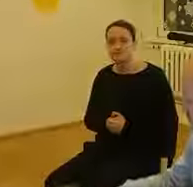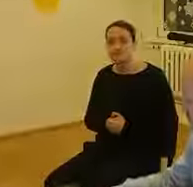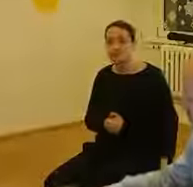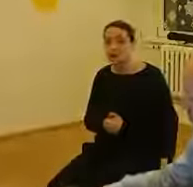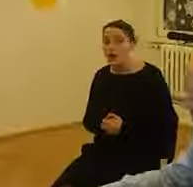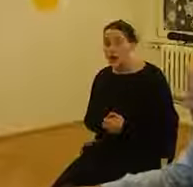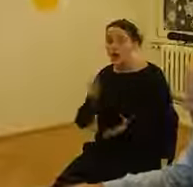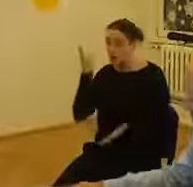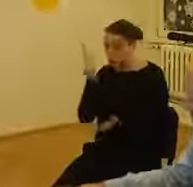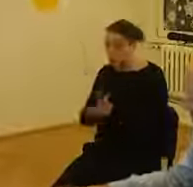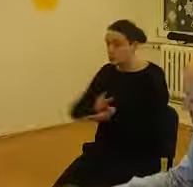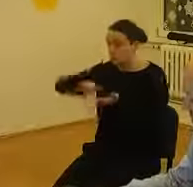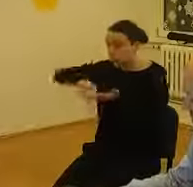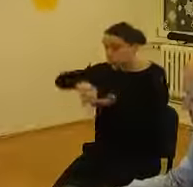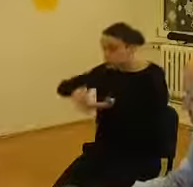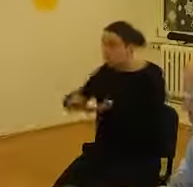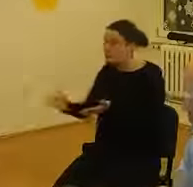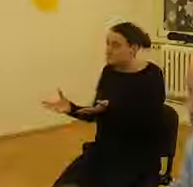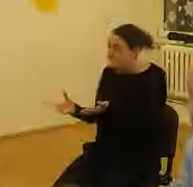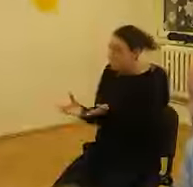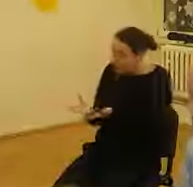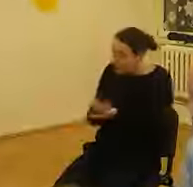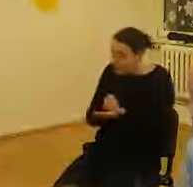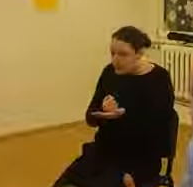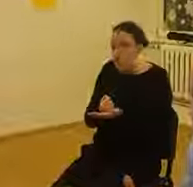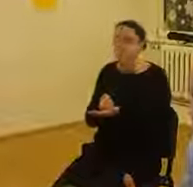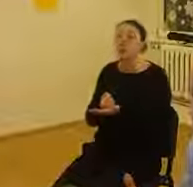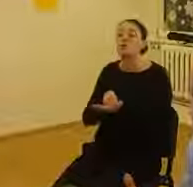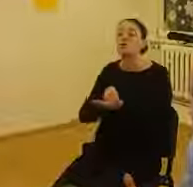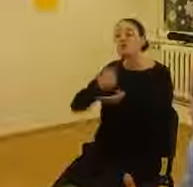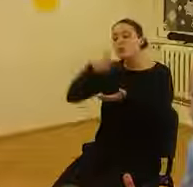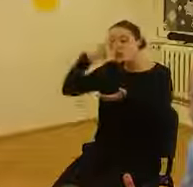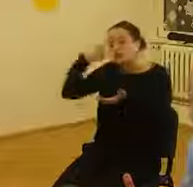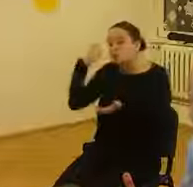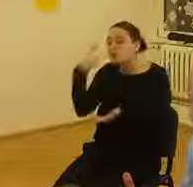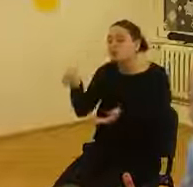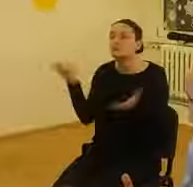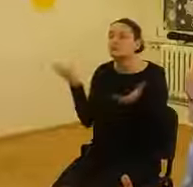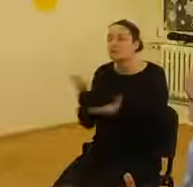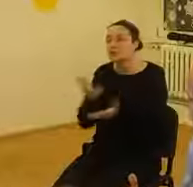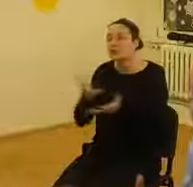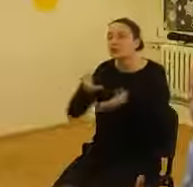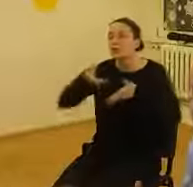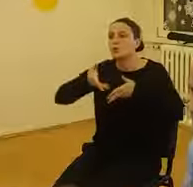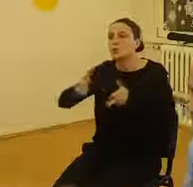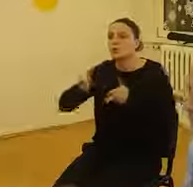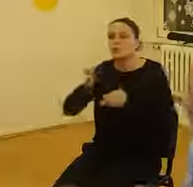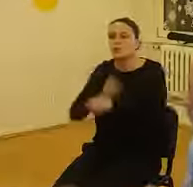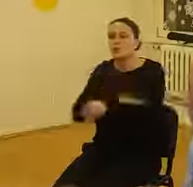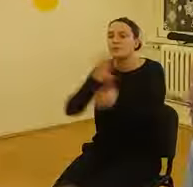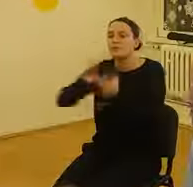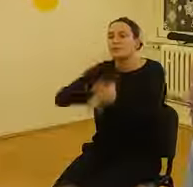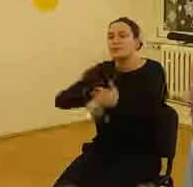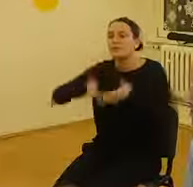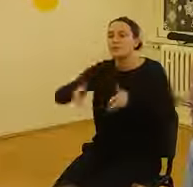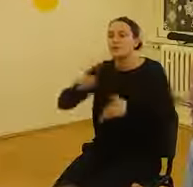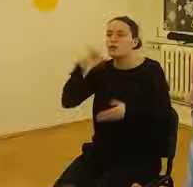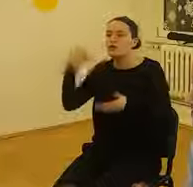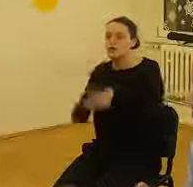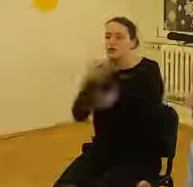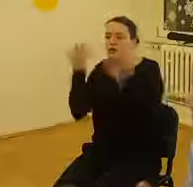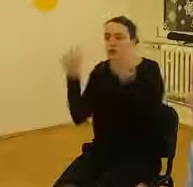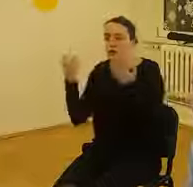Po zebraniu tych podpisów, po wypełnieniu tej listy należy udać się do Urzędu Miasta przy Nowych Ogrodach, do pokoju 215